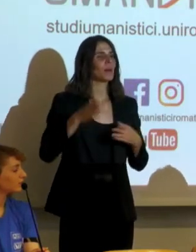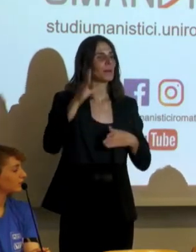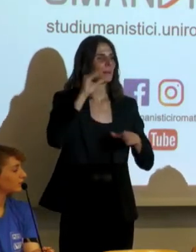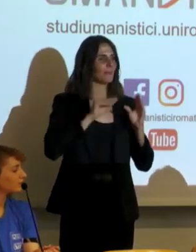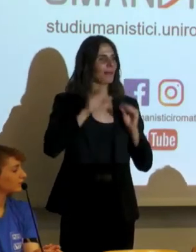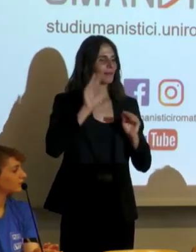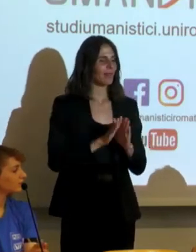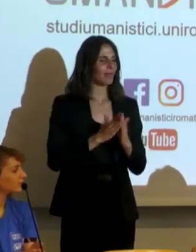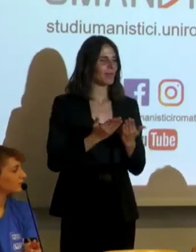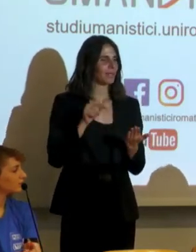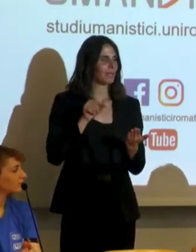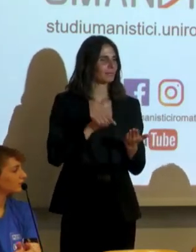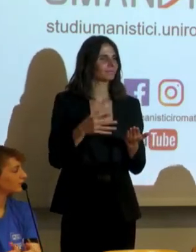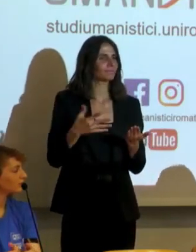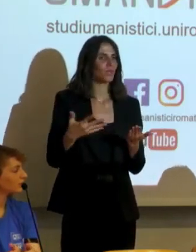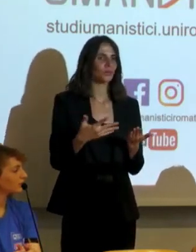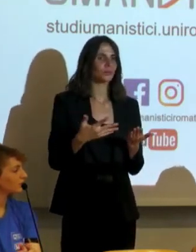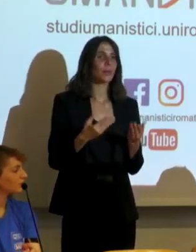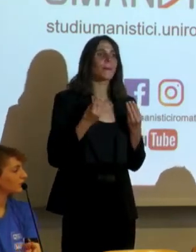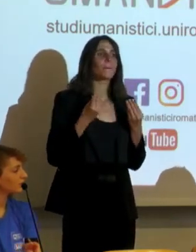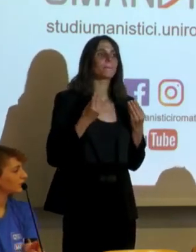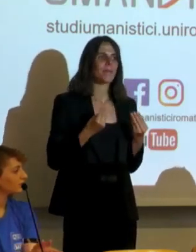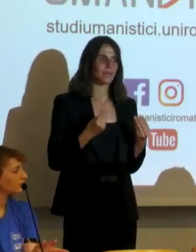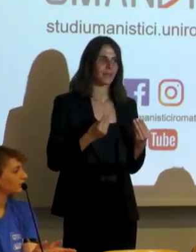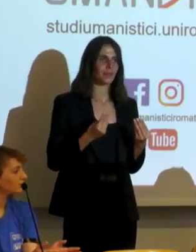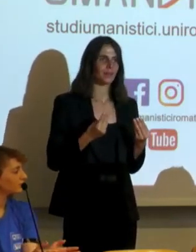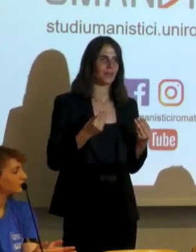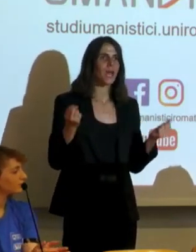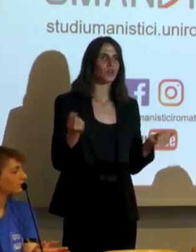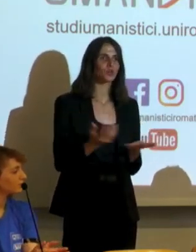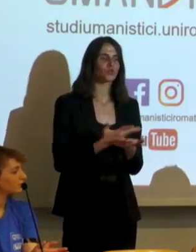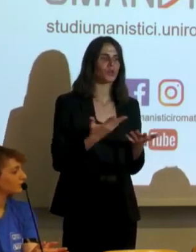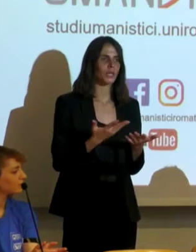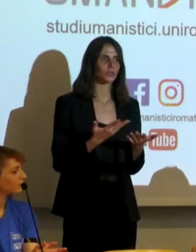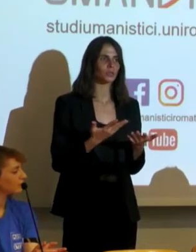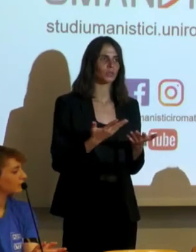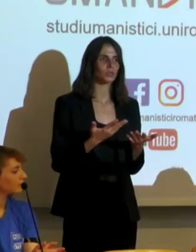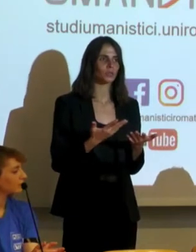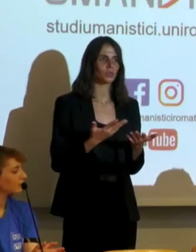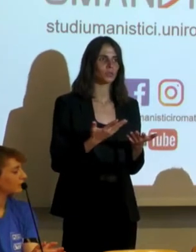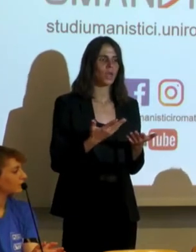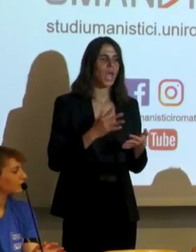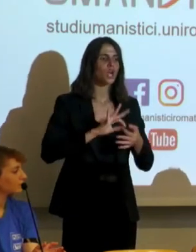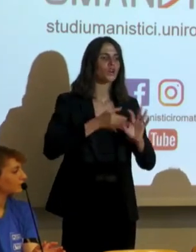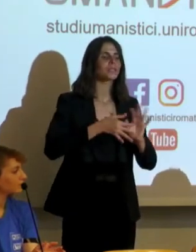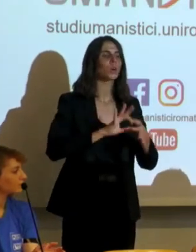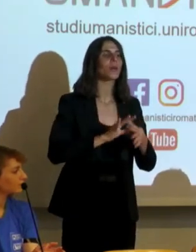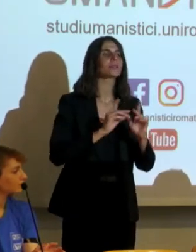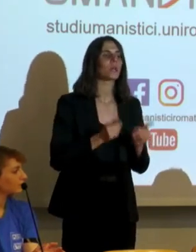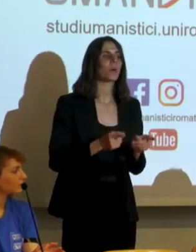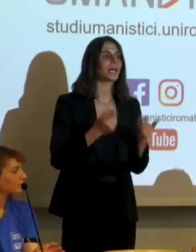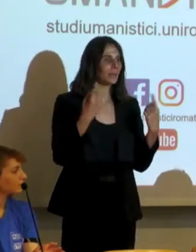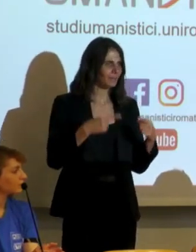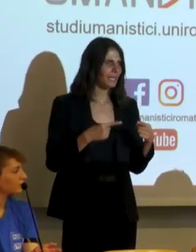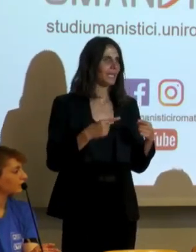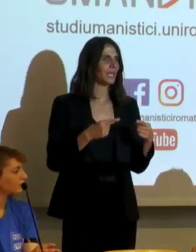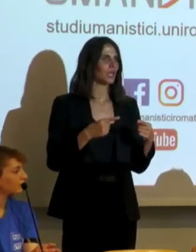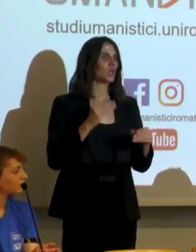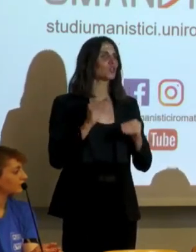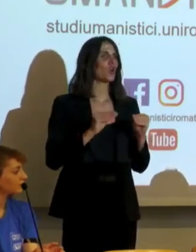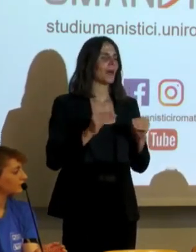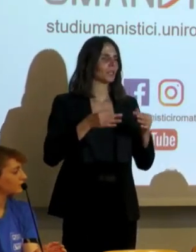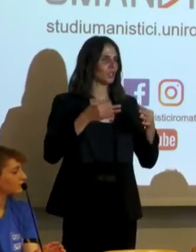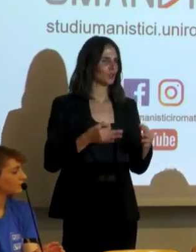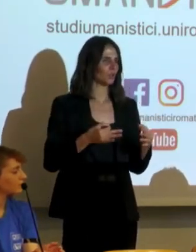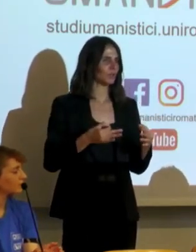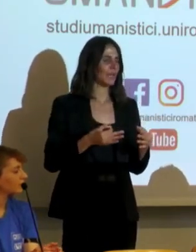dentro i corsi, perché sono successe certe cose e come si sono sviluppate. Queste sono le domande da fare, non chi e cosa, ma perché e